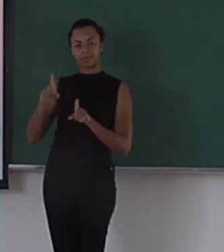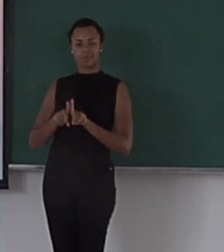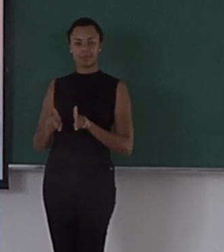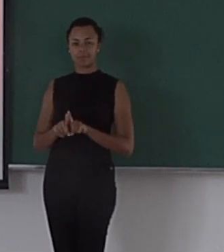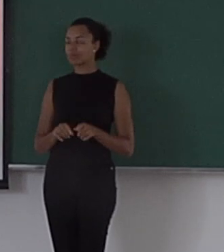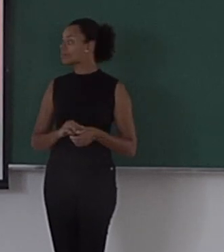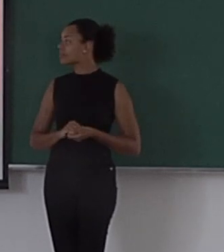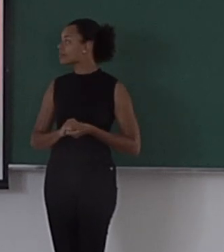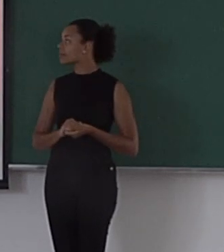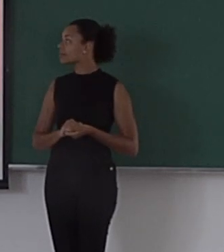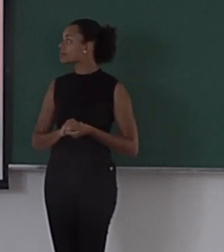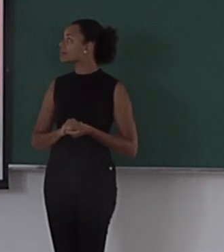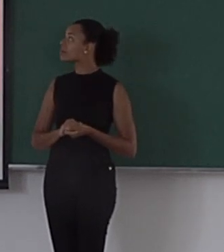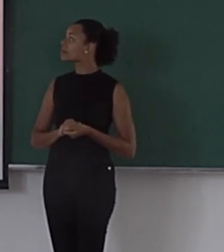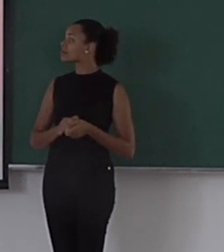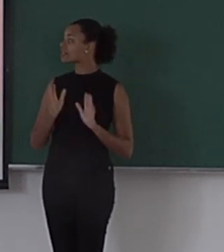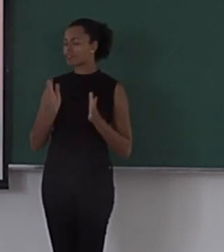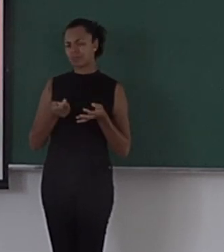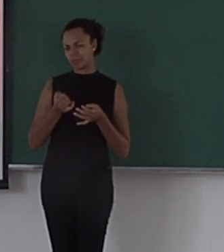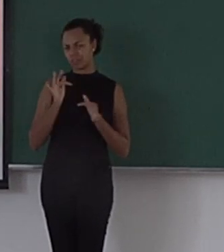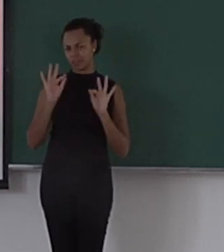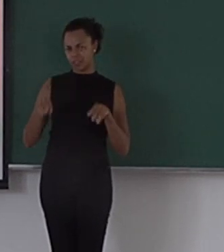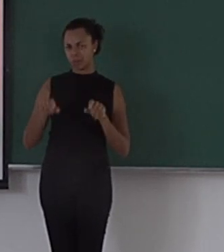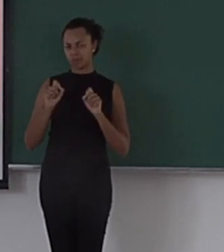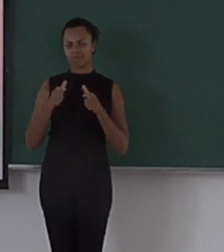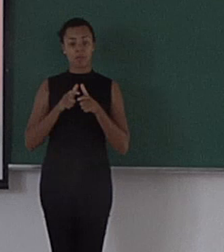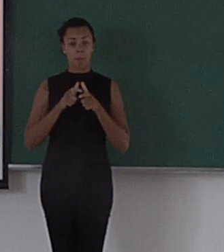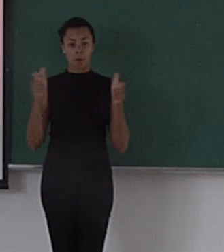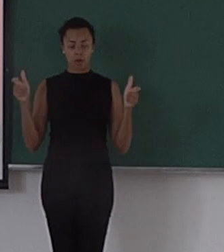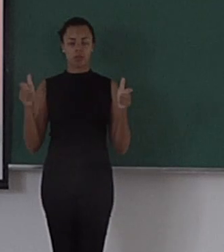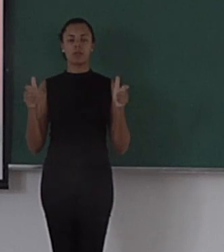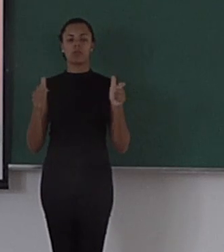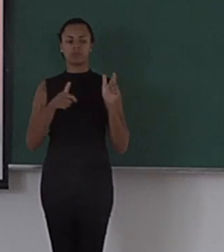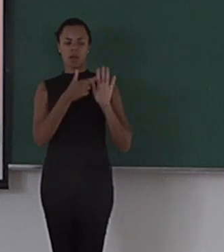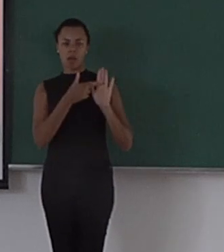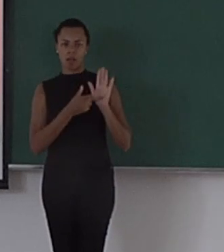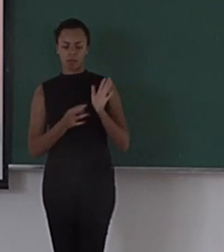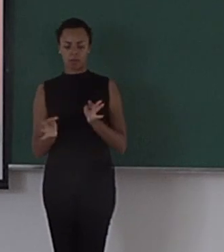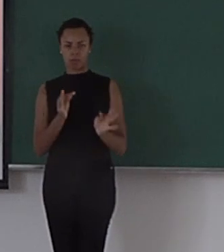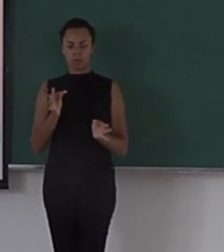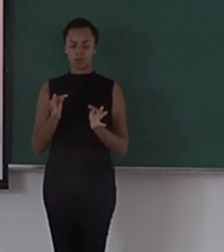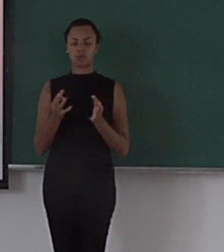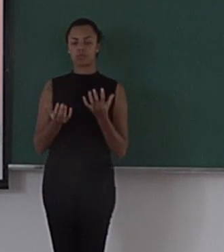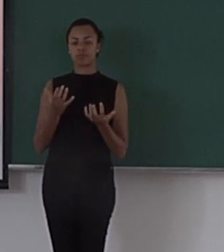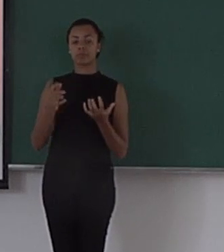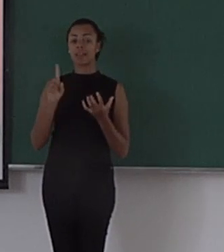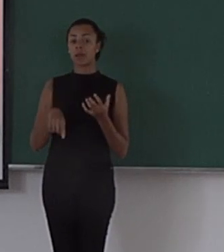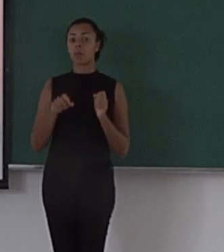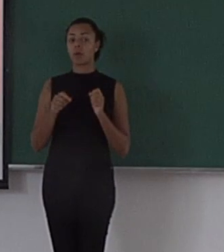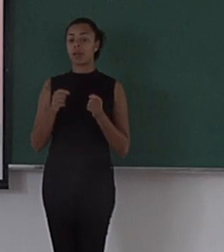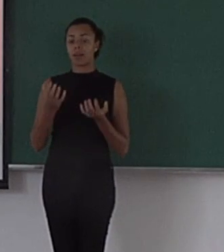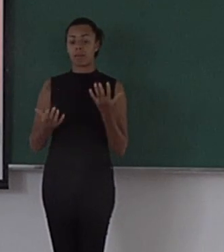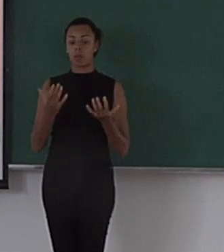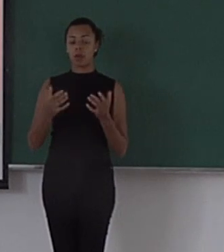Para a gente, já chegando na fase final, ó, a maior parte dos protocolos de tratamento das queimaduras é baseado em queimadura